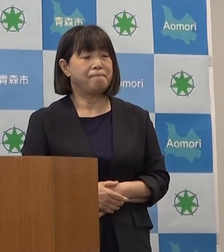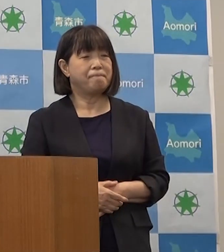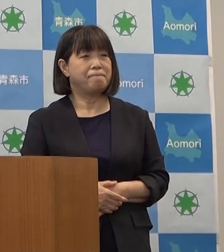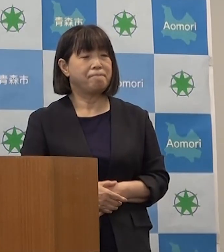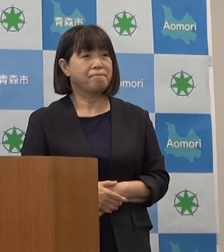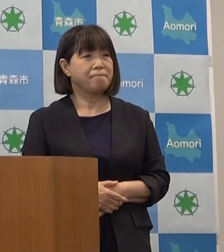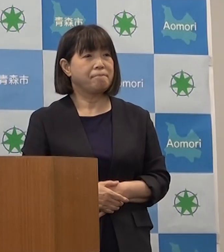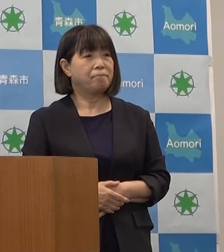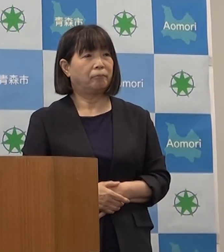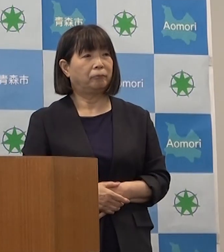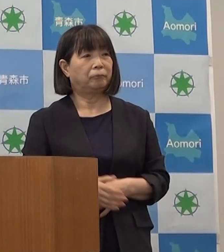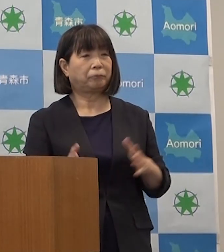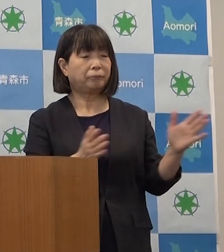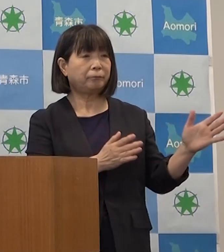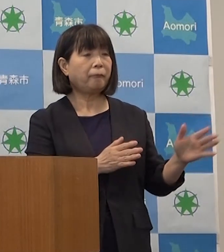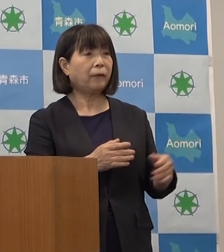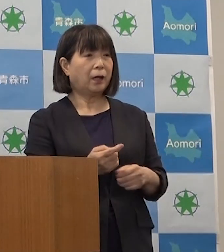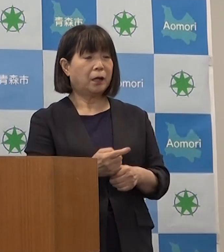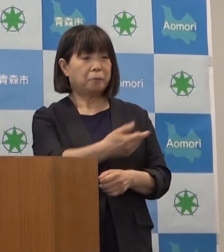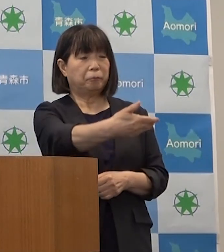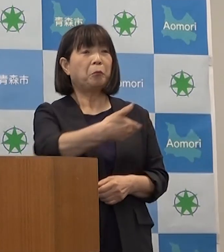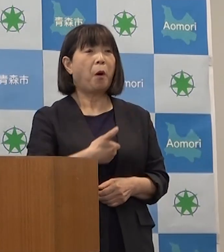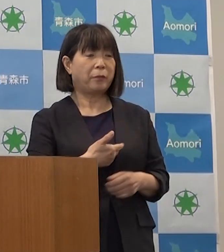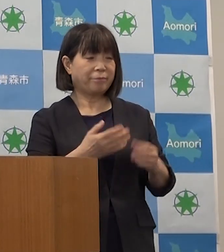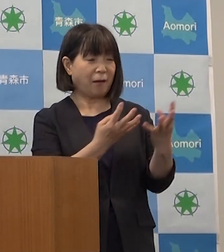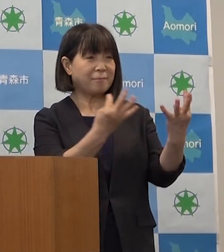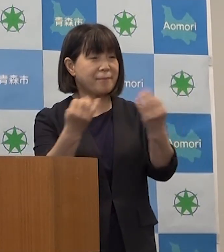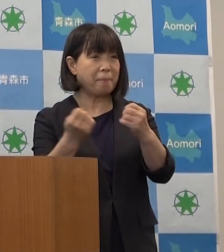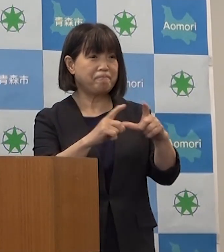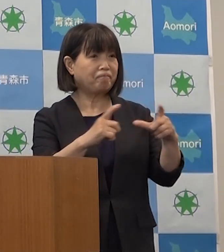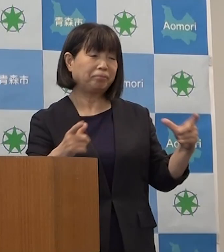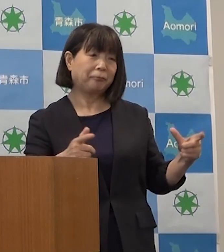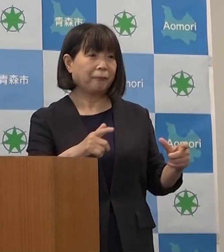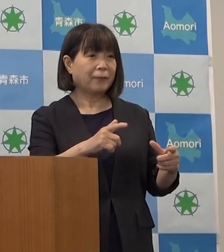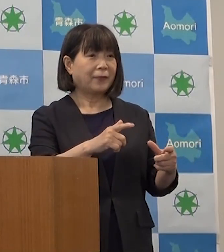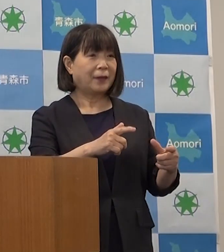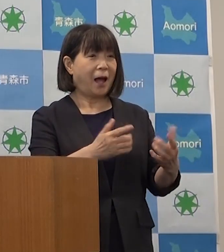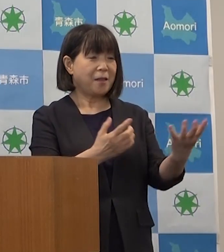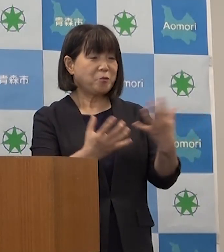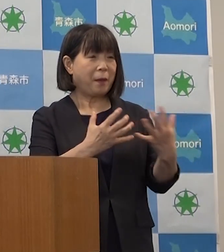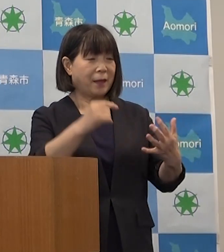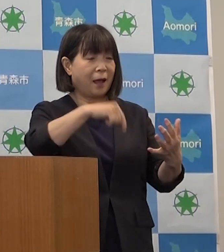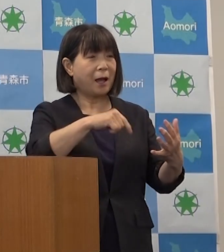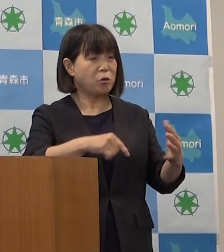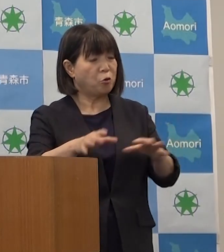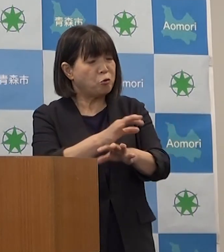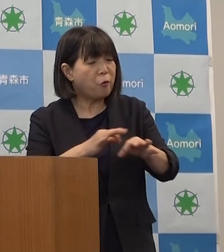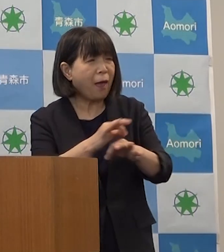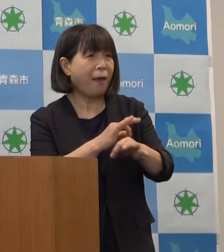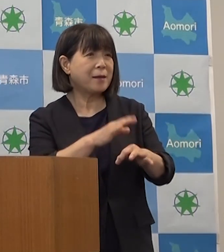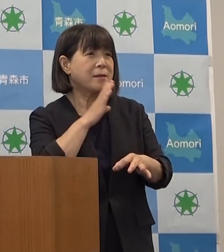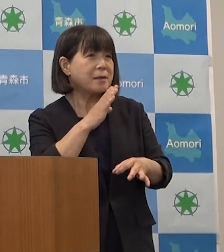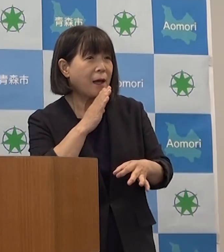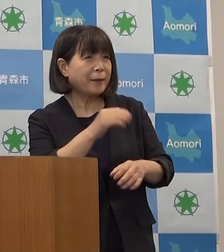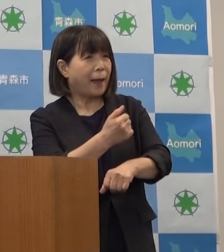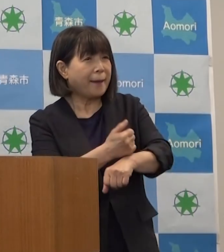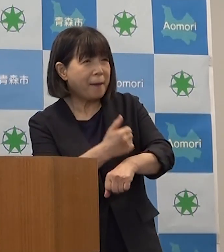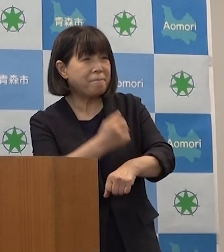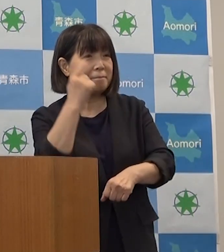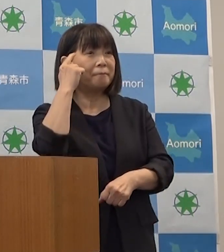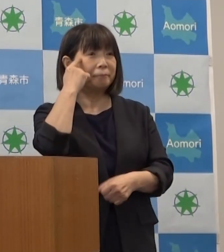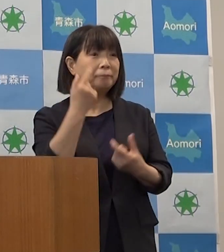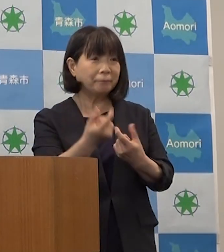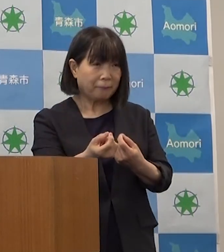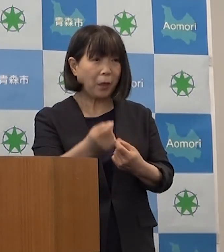あと、まあ、あれだけの人が集まったということだったので、その運営面でのご苦労なんかもあったのかなと思うんですけども、はい、まあ、これからこう夏に向けていろい